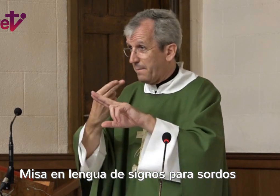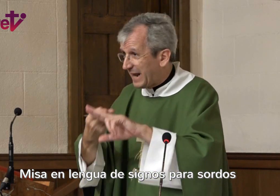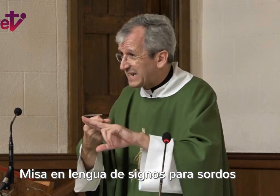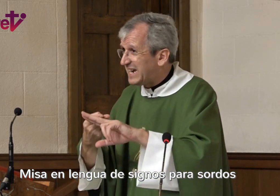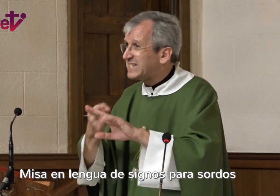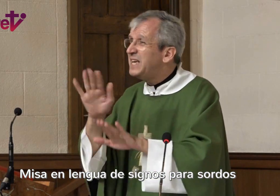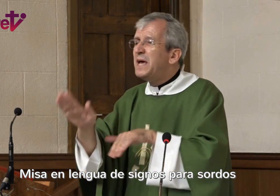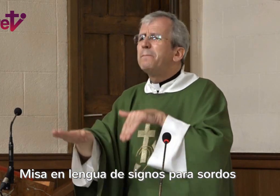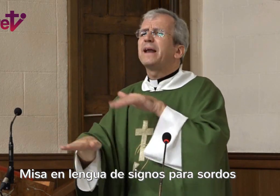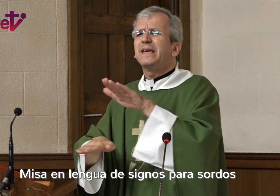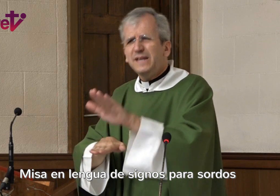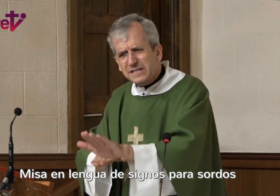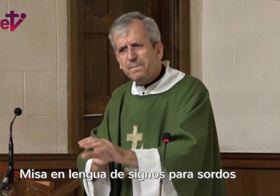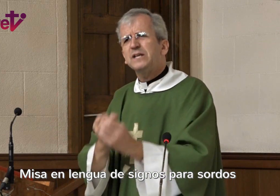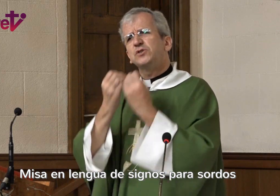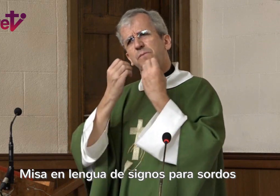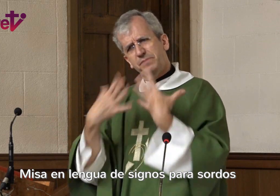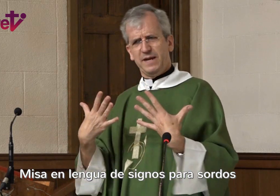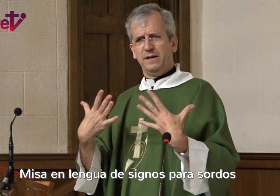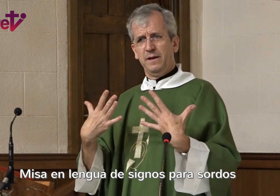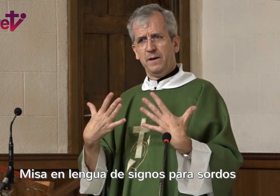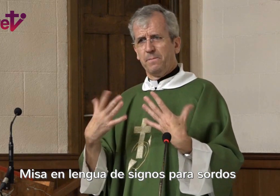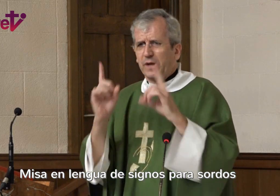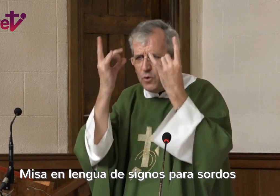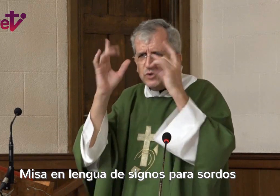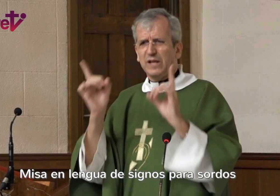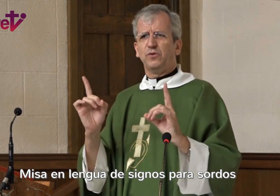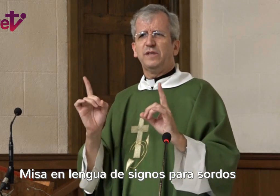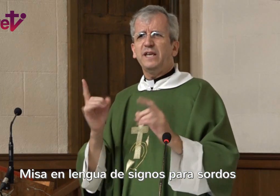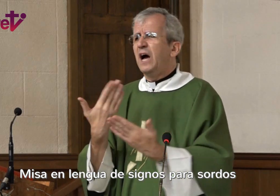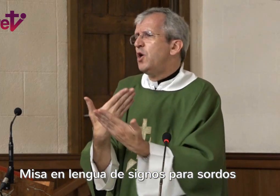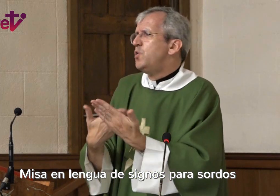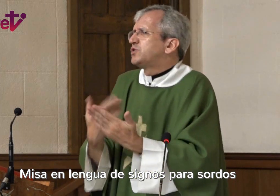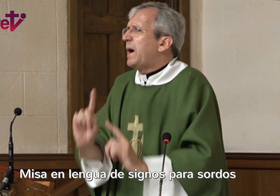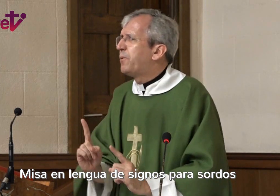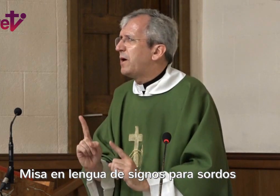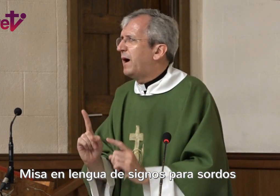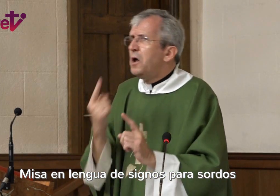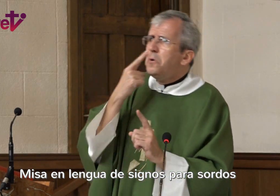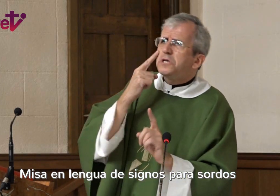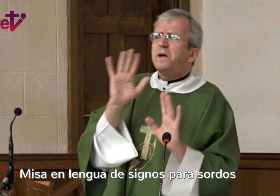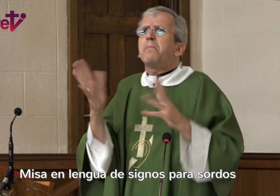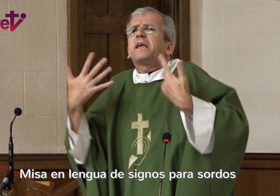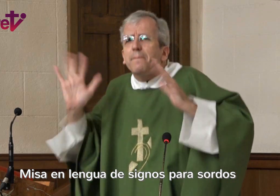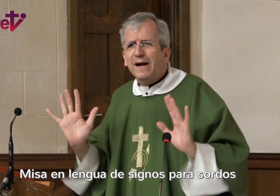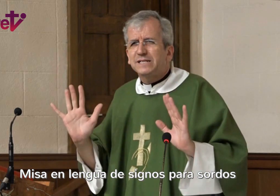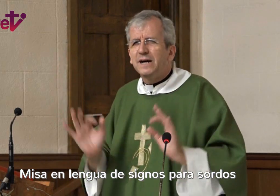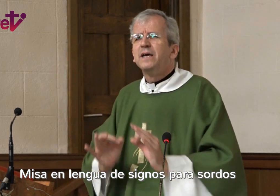preparan para casarse para que den ese paso bien porque no es una tontería no es una prueba no es ver a ver que pasa